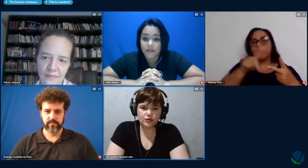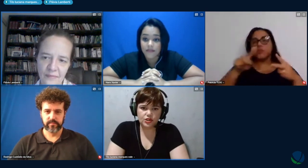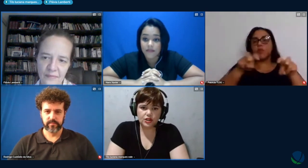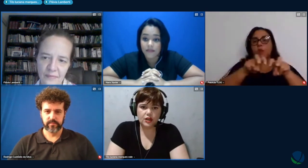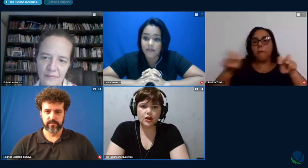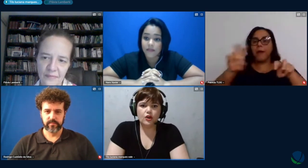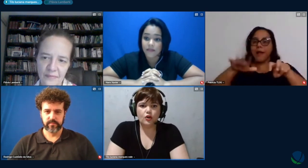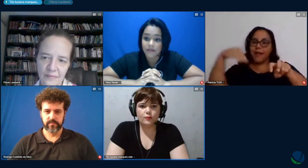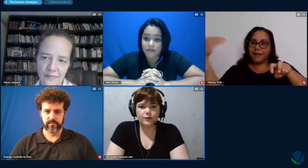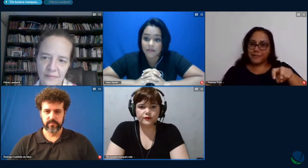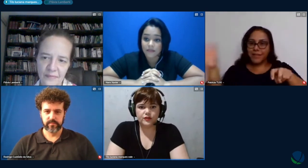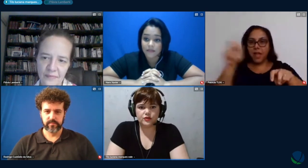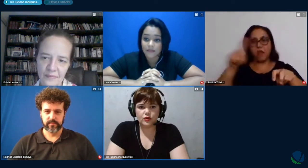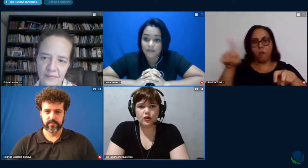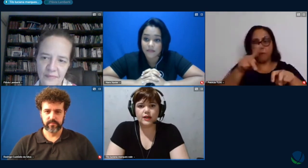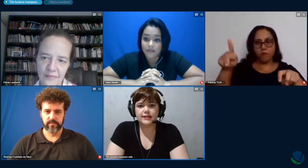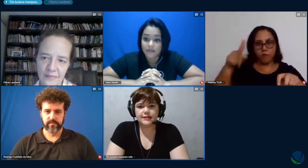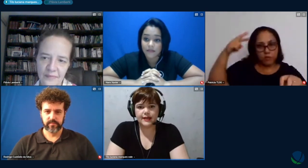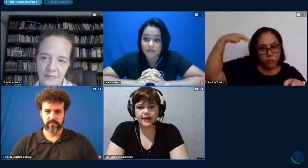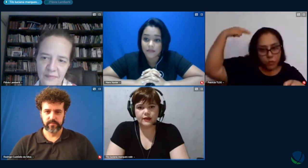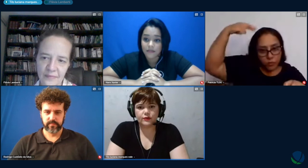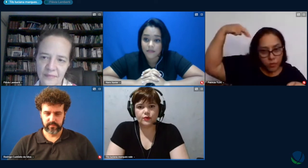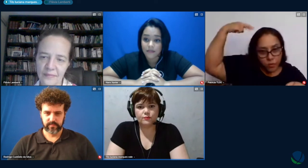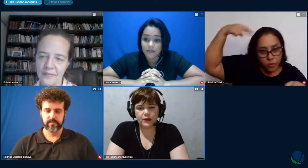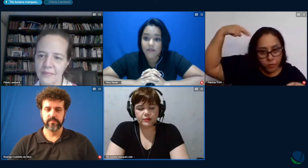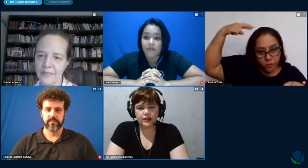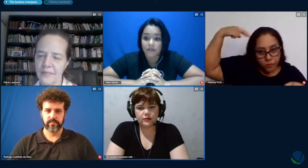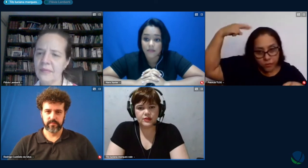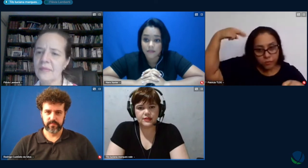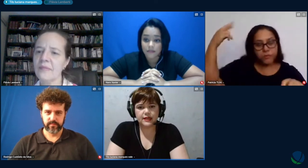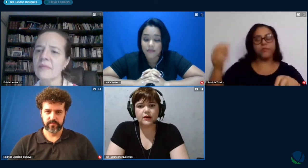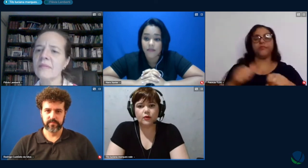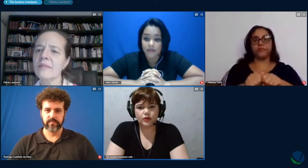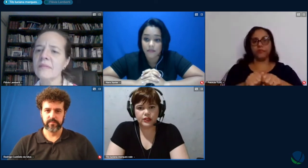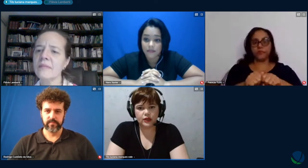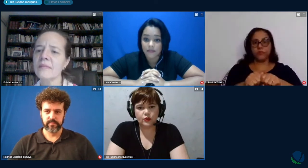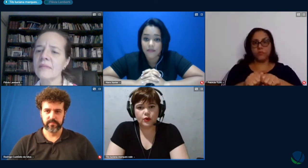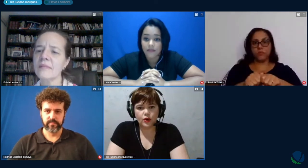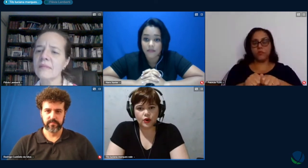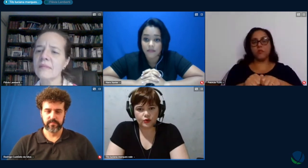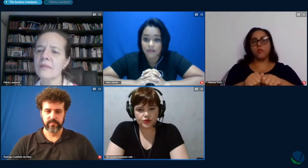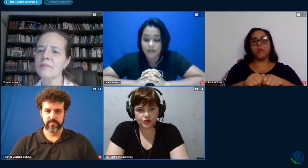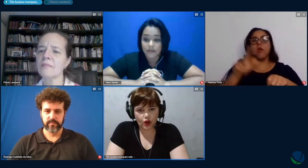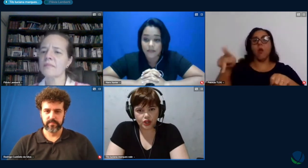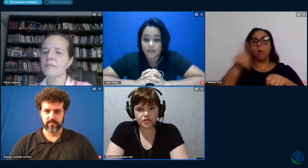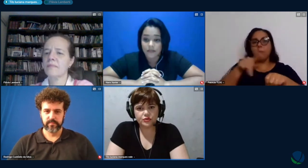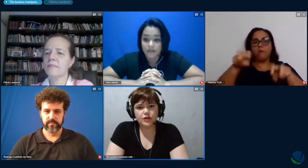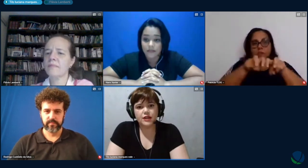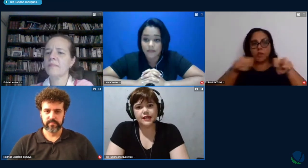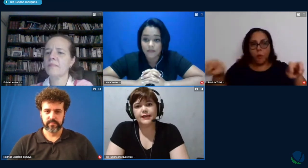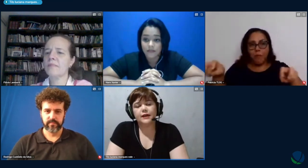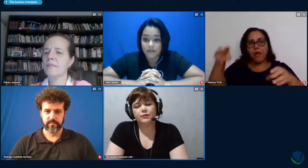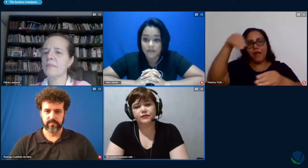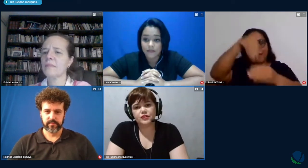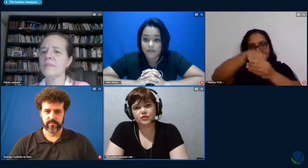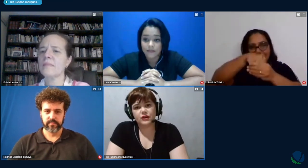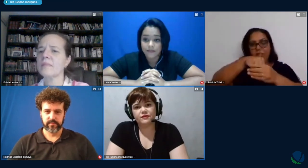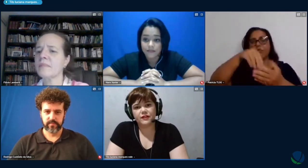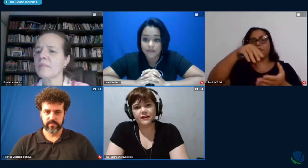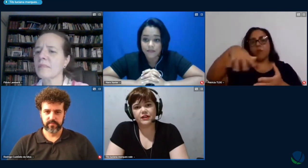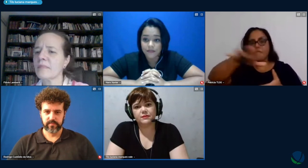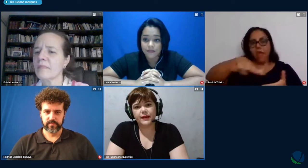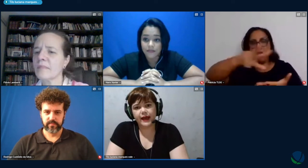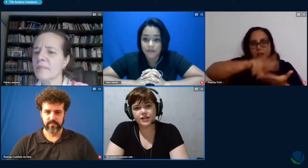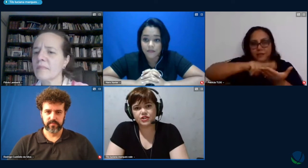Patrícia Tucci, o professor externo, membro da comissão externa, Rodrigo Custódio, e a